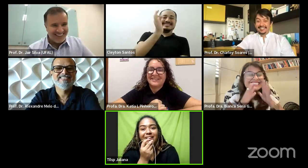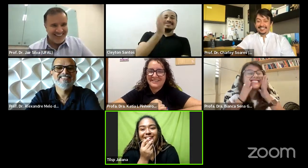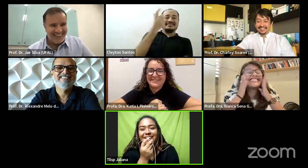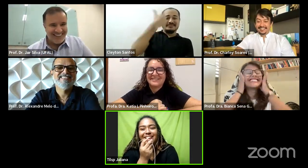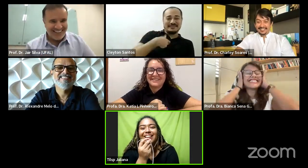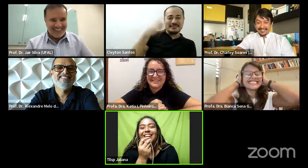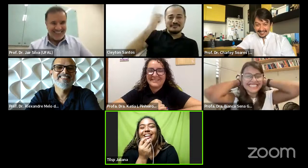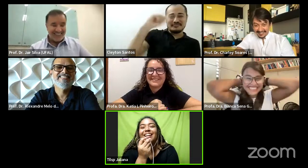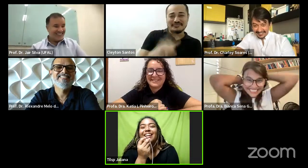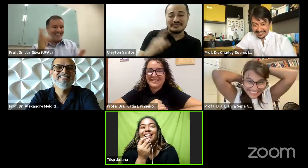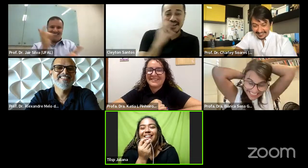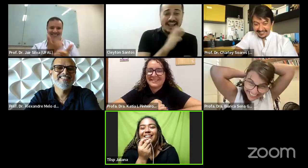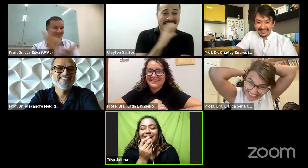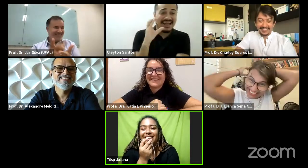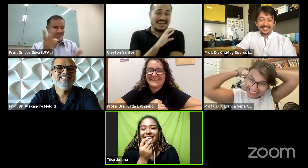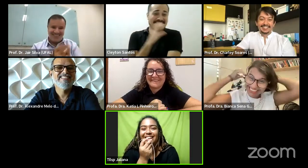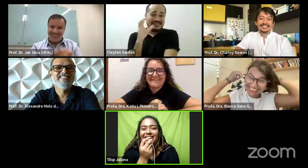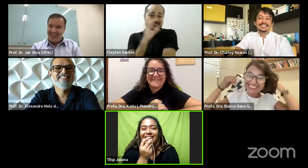respondeu?